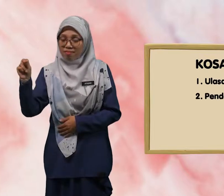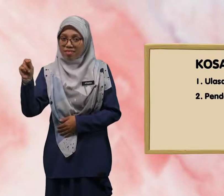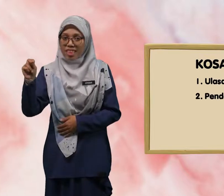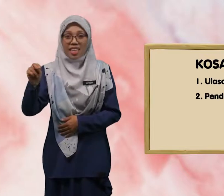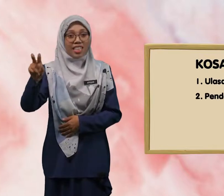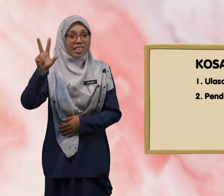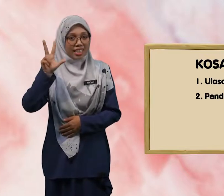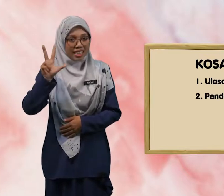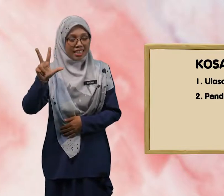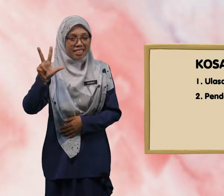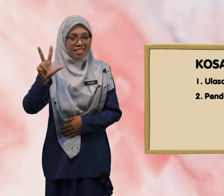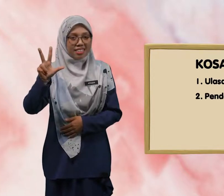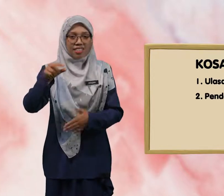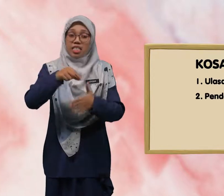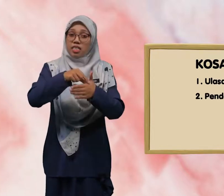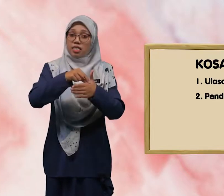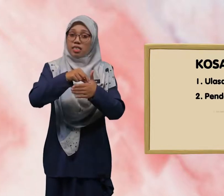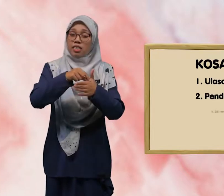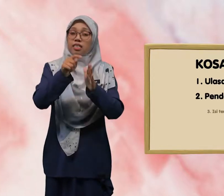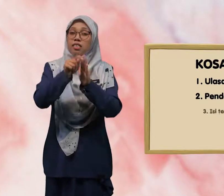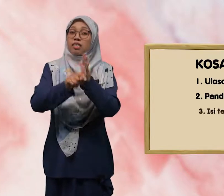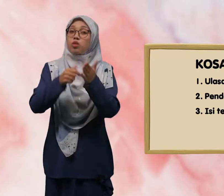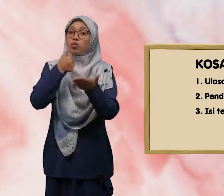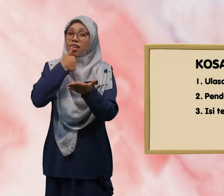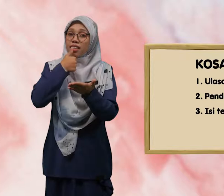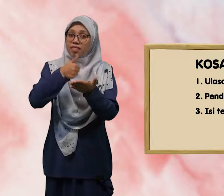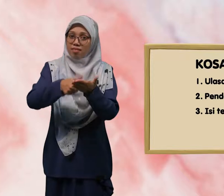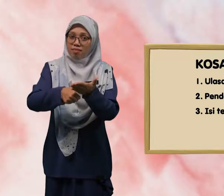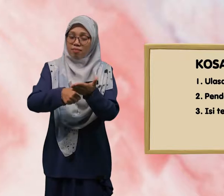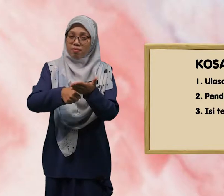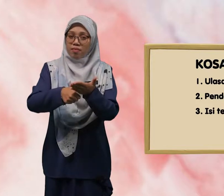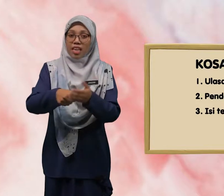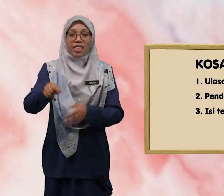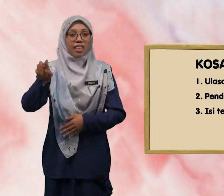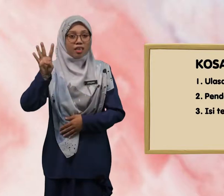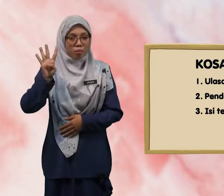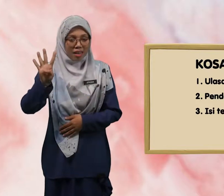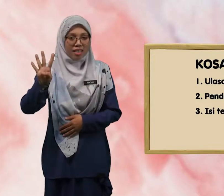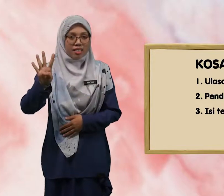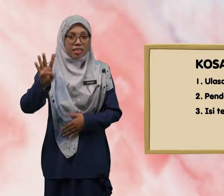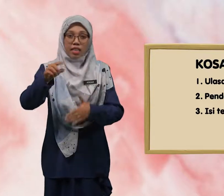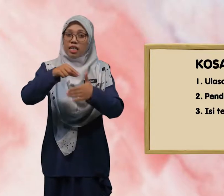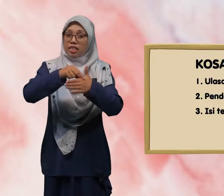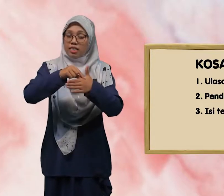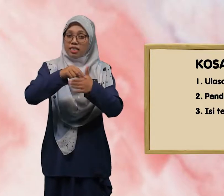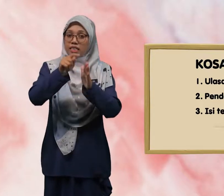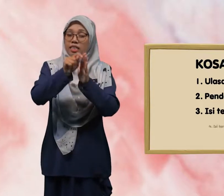yang ketiga DC Hai bersurai yang keempat PC